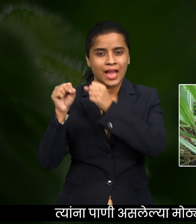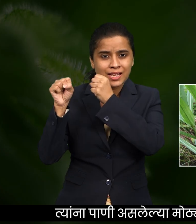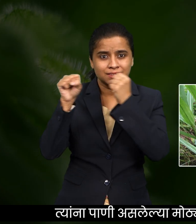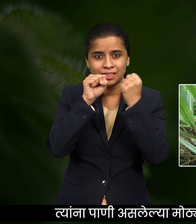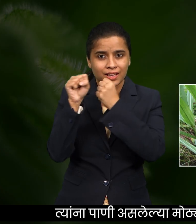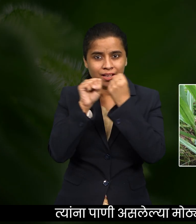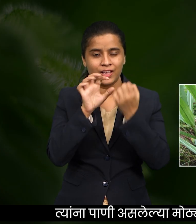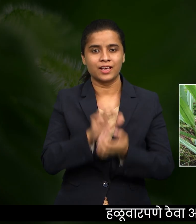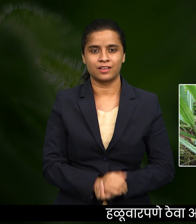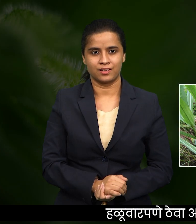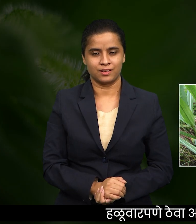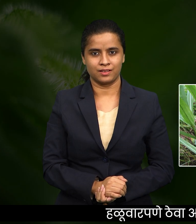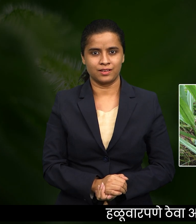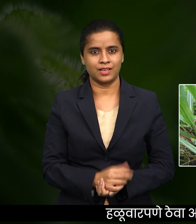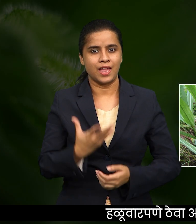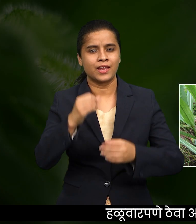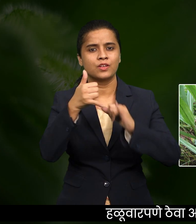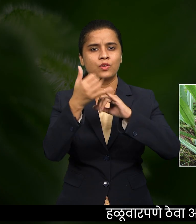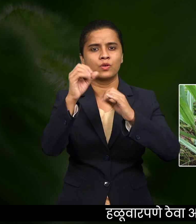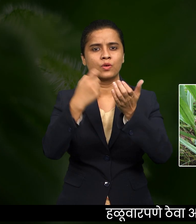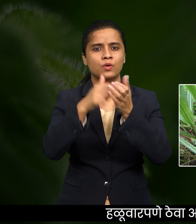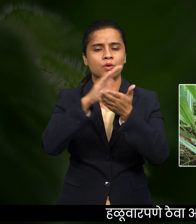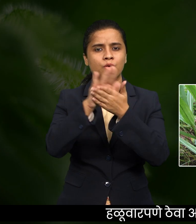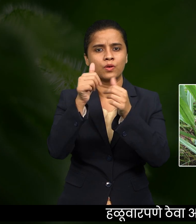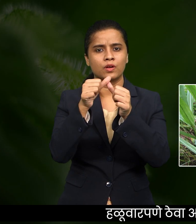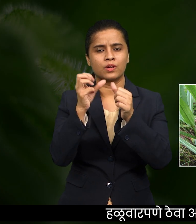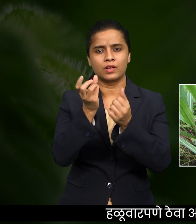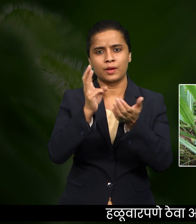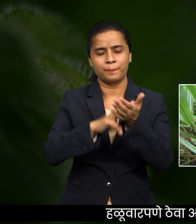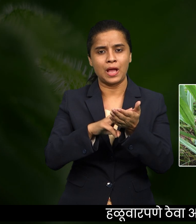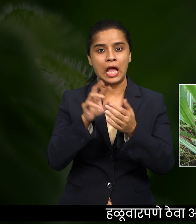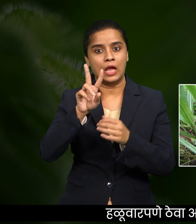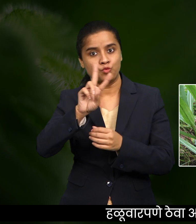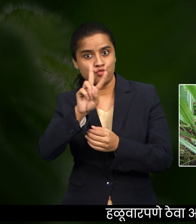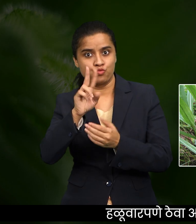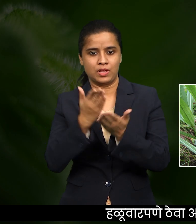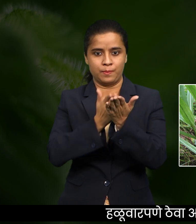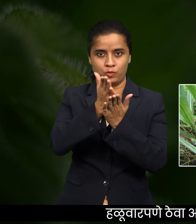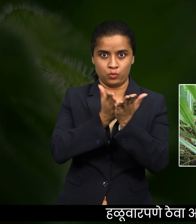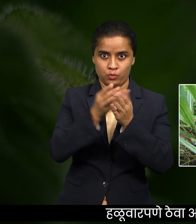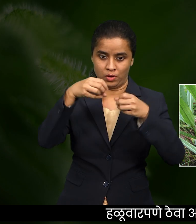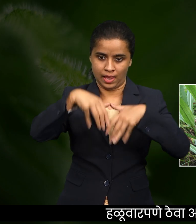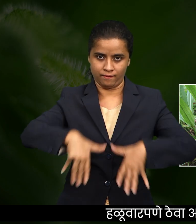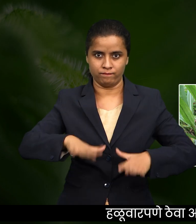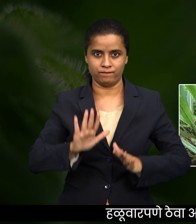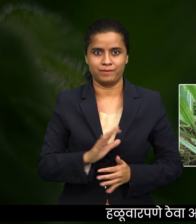आकाराच्या फ्लास्कमध्ये हळुवारपणे ठेवा आणि मुळांचे निरीक्षण करा.